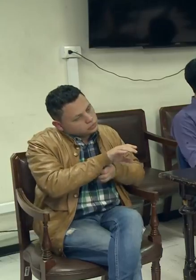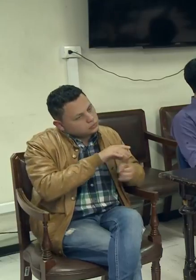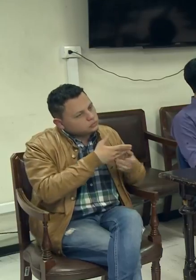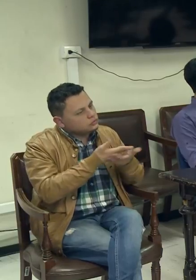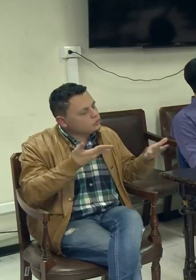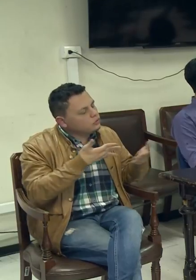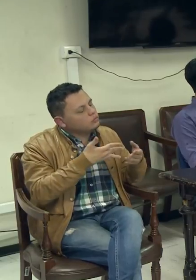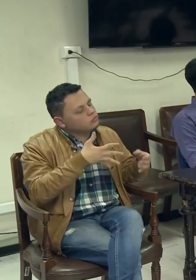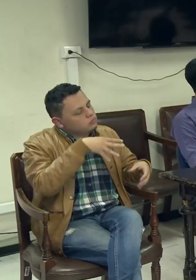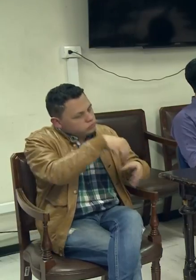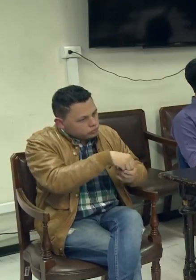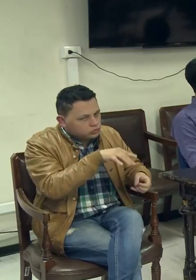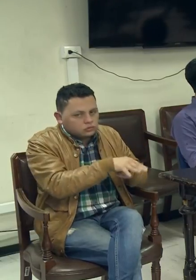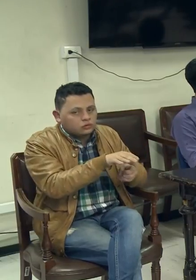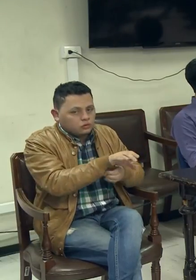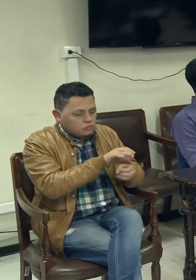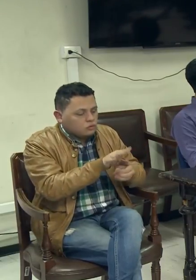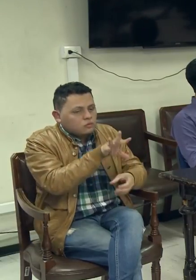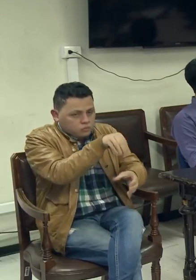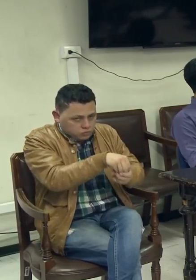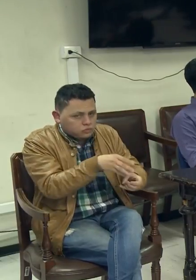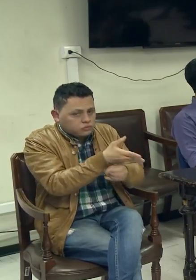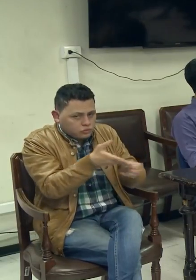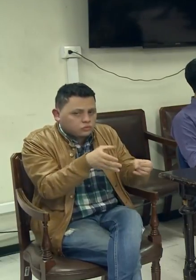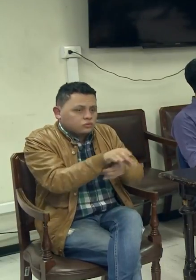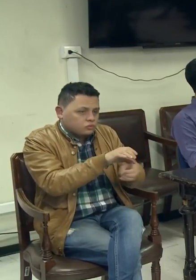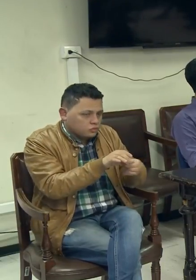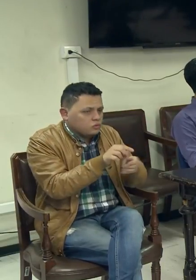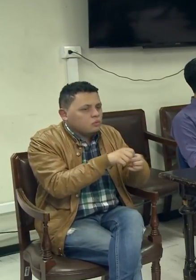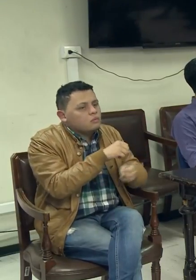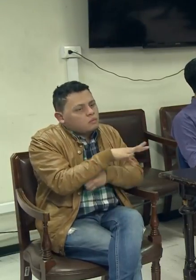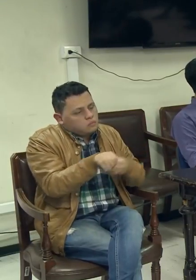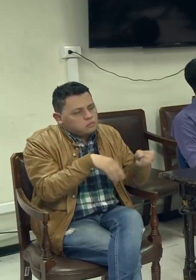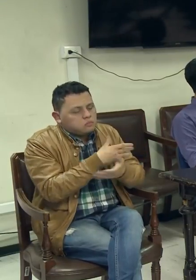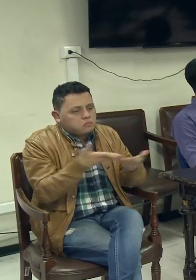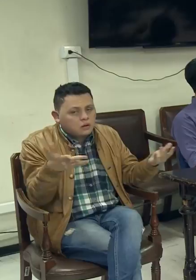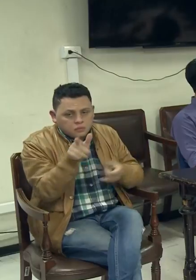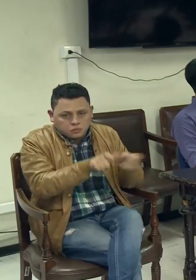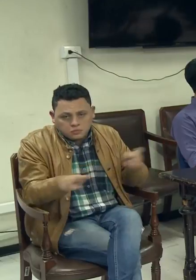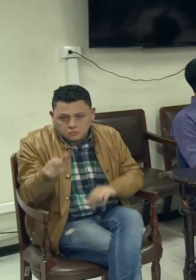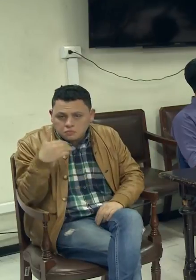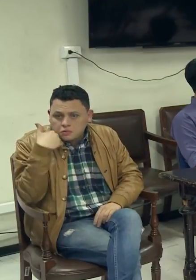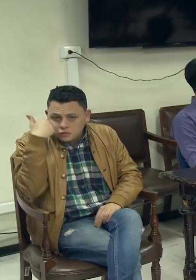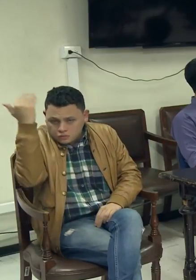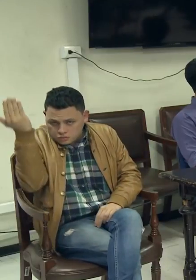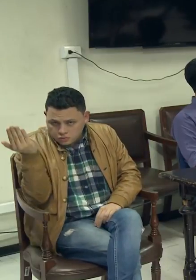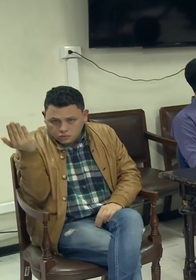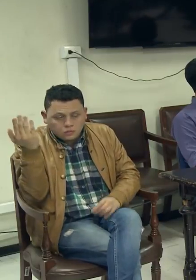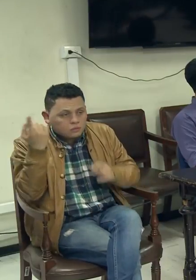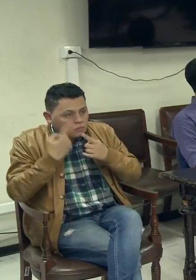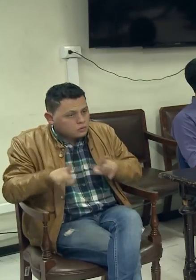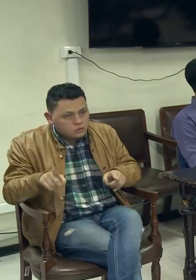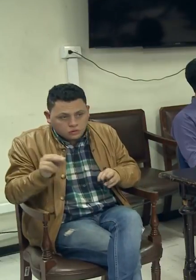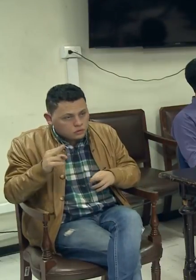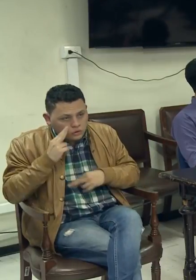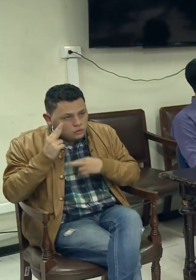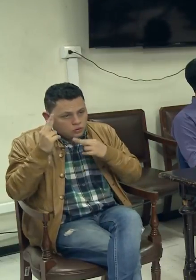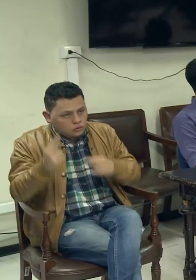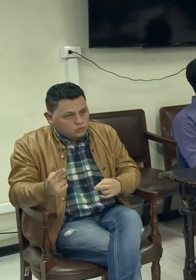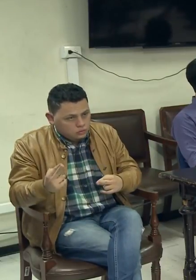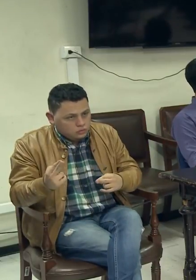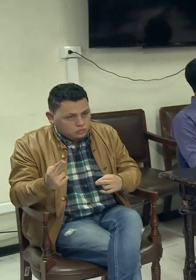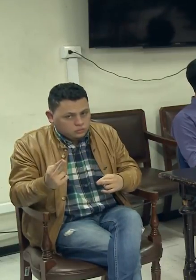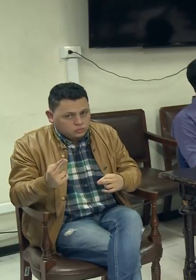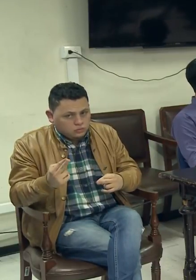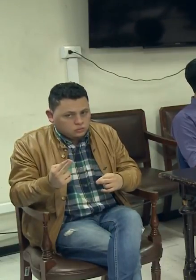dan alrededor de las ciudades, con a veces poblaciones hasta mayores que las ciudades, pero sin reconocimiento, que